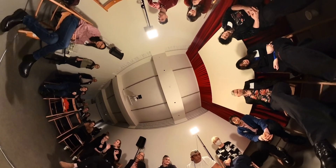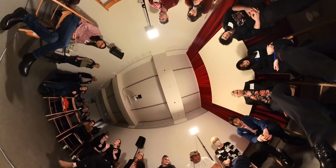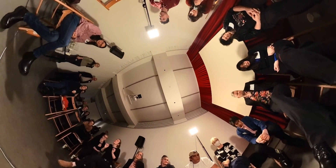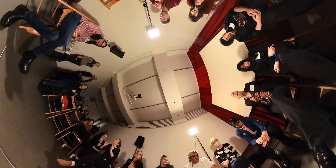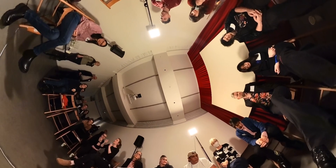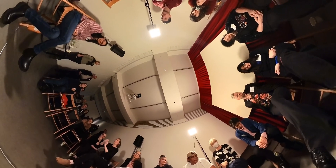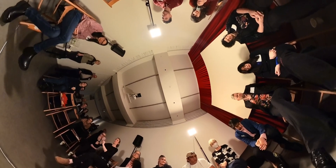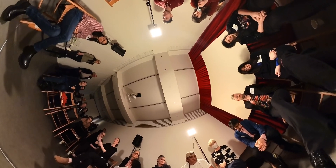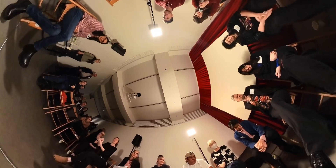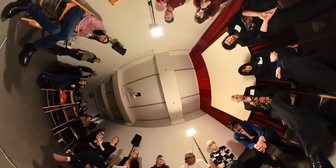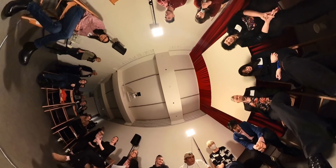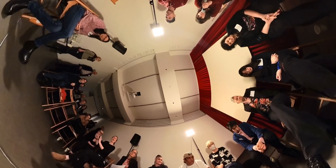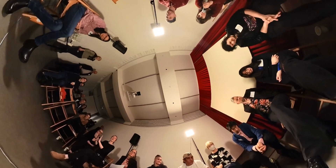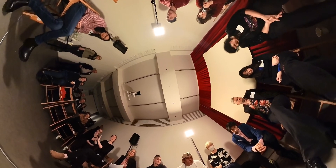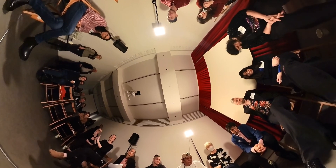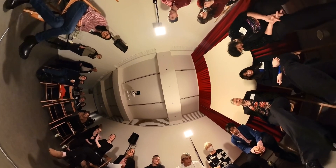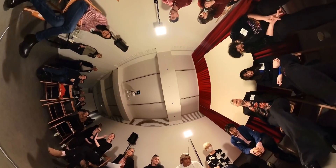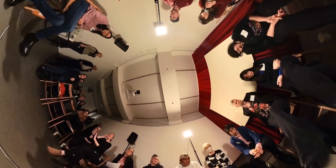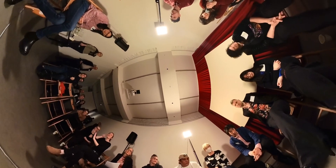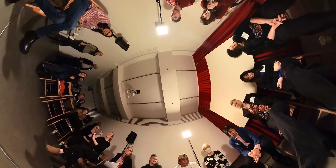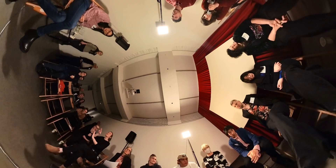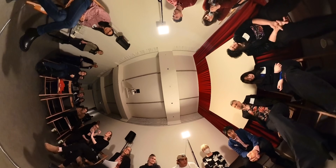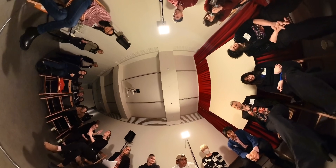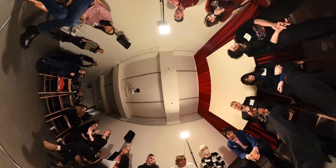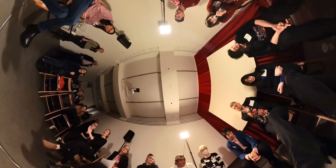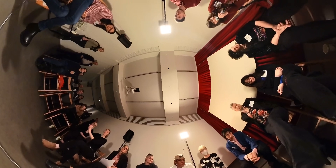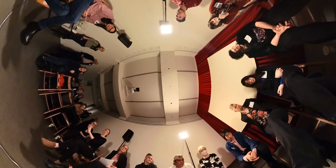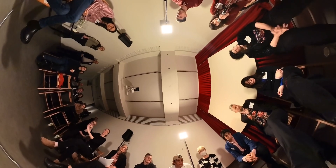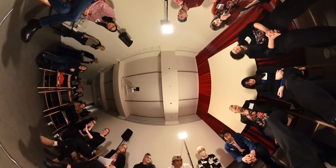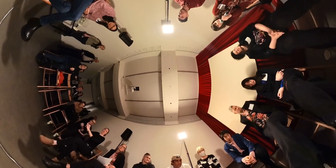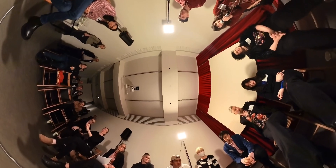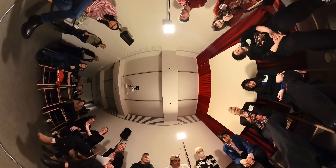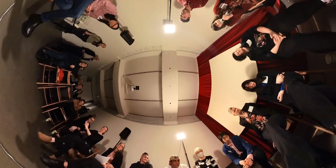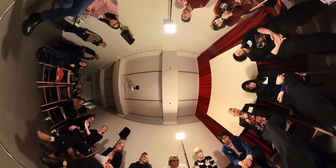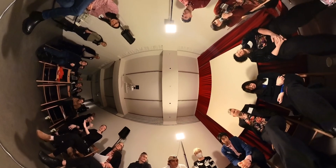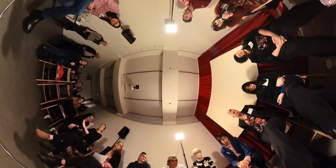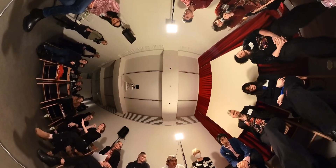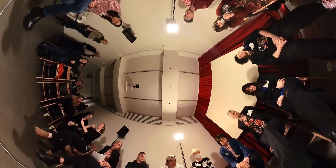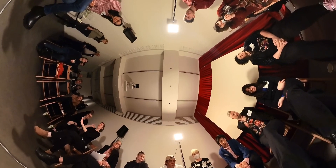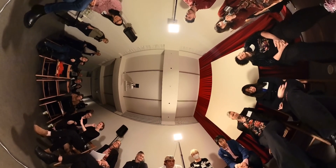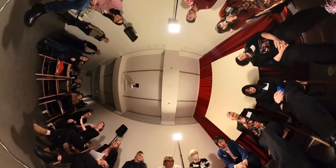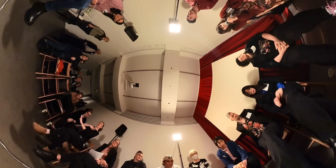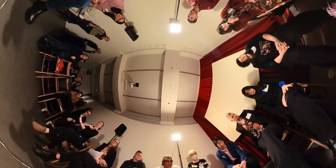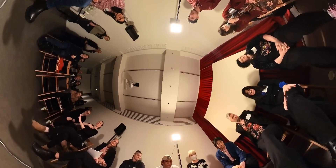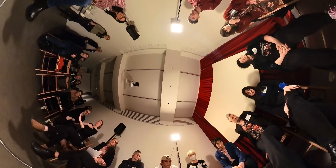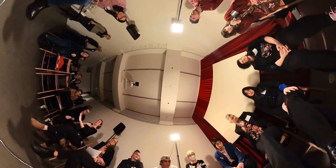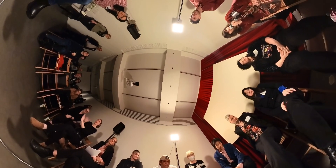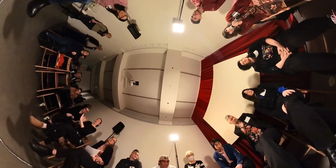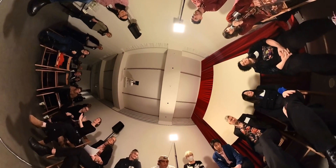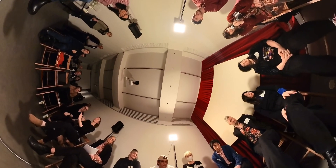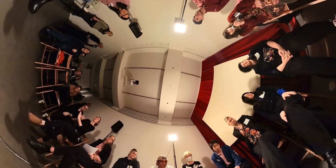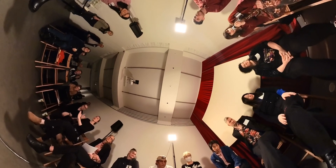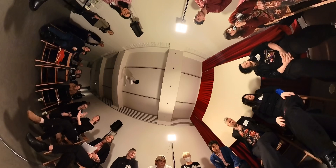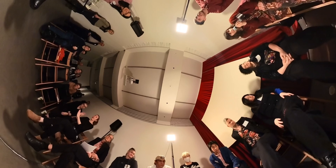a jenom mi přijde důležitý jakoby se o tom bavit a nějak se vzájemně naslouchat a zjišťovat, jako jaký vše možné potřeby jako jsou